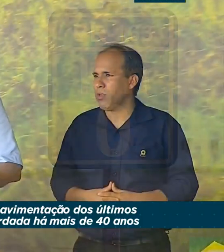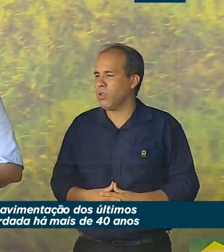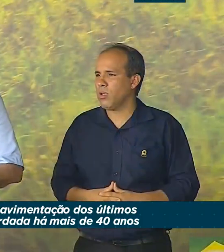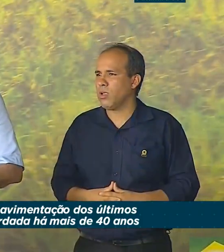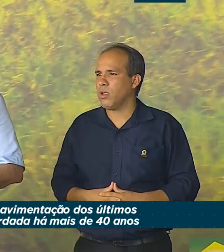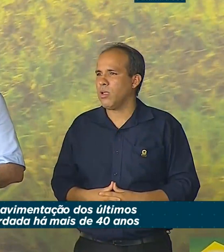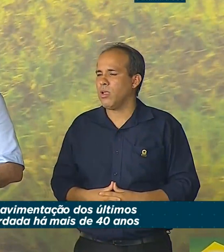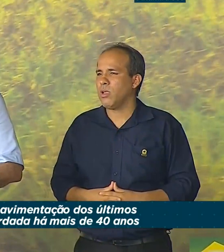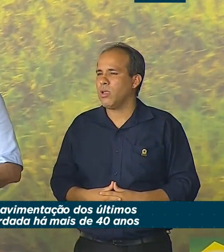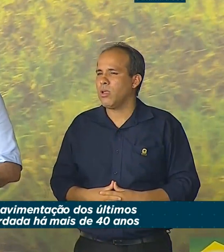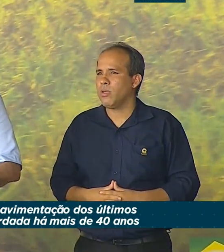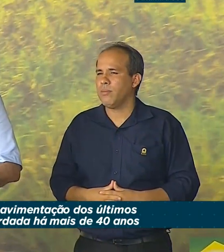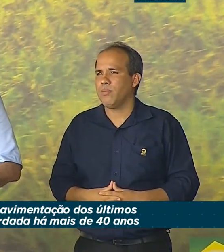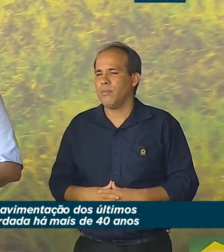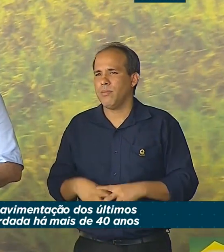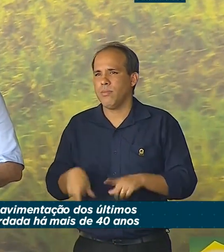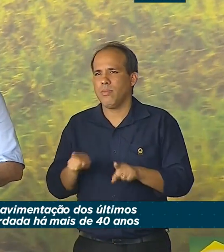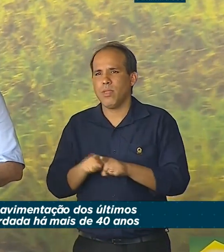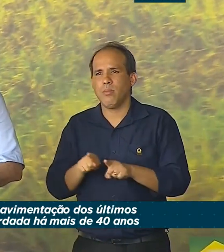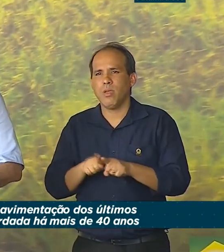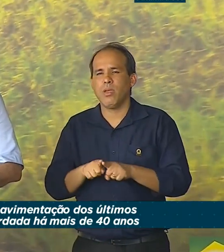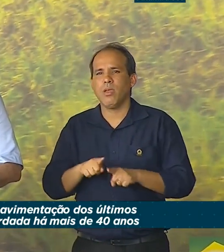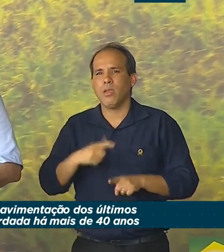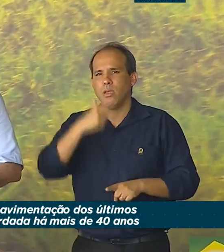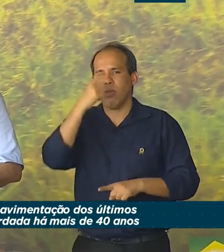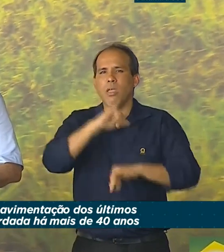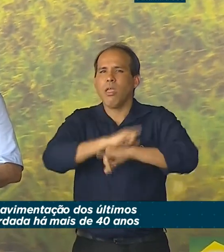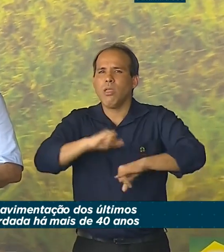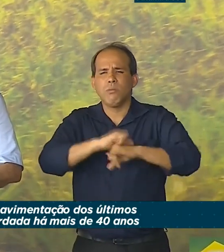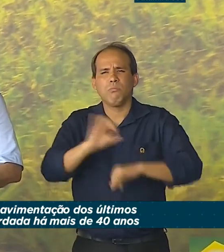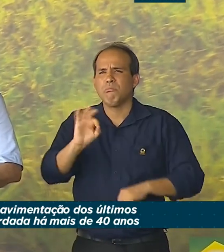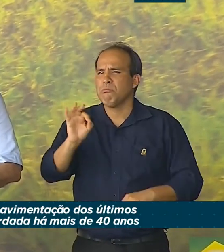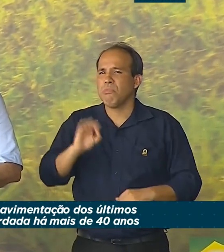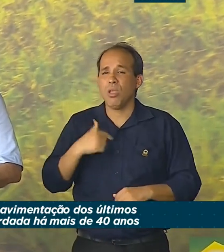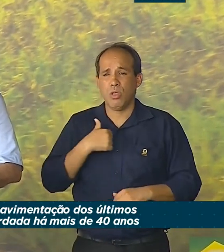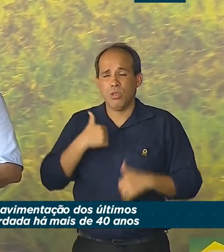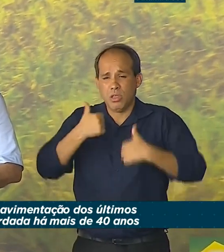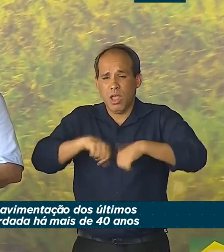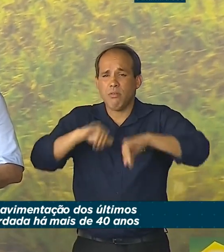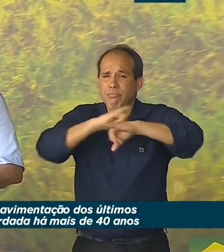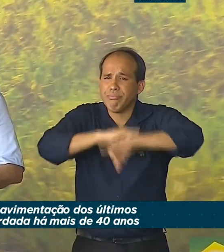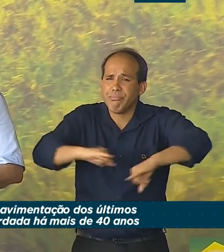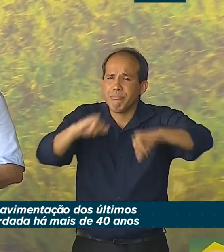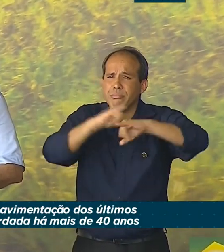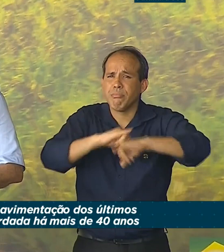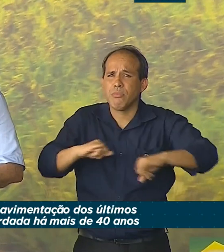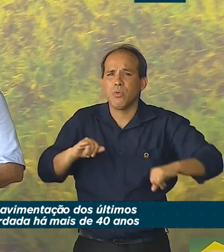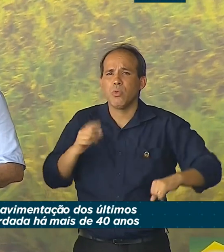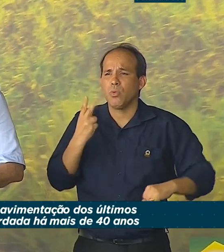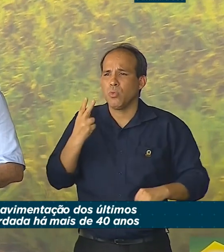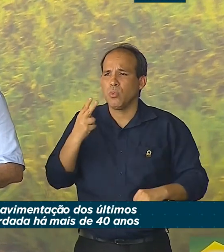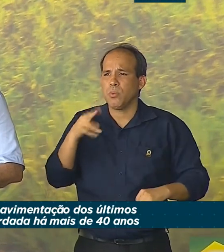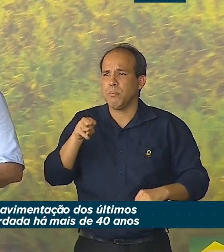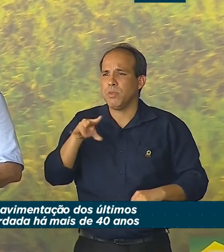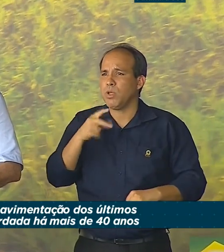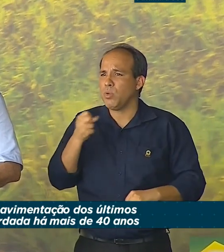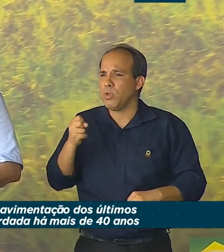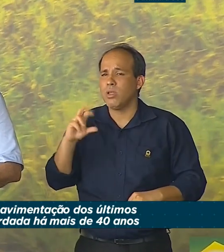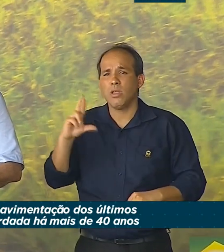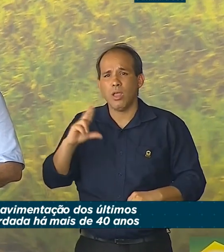E não é com propaganda também. Fiz a minha campanha com aproximadamente 2 milhões de